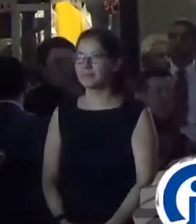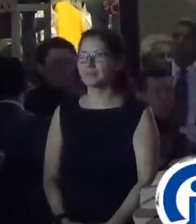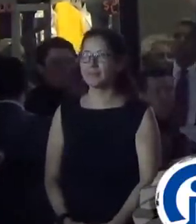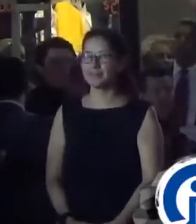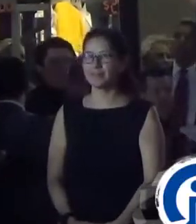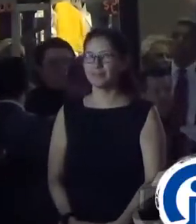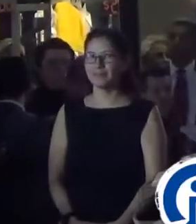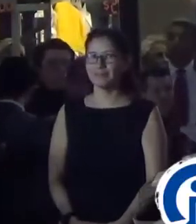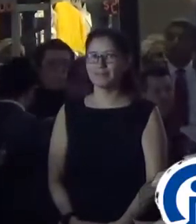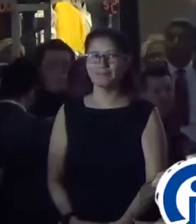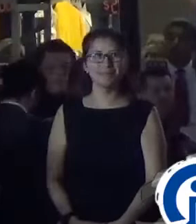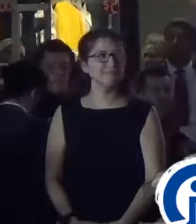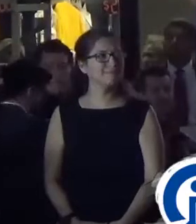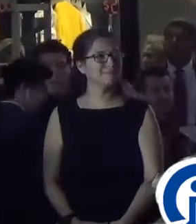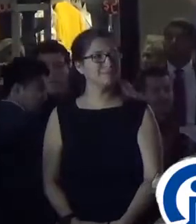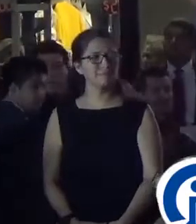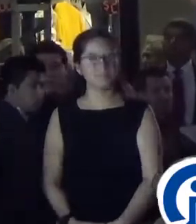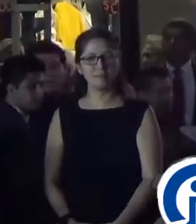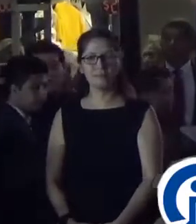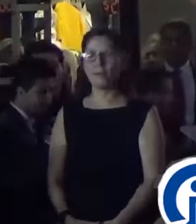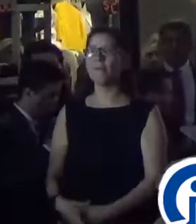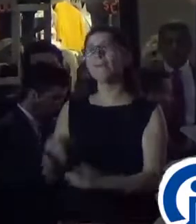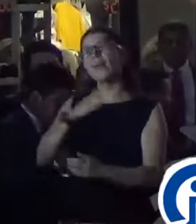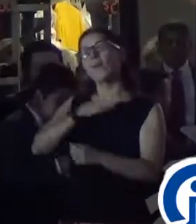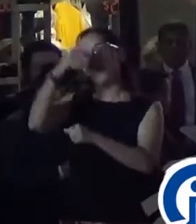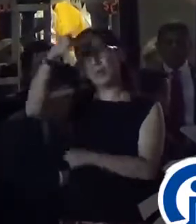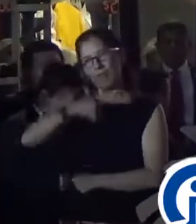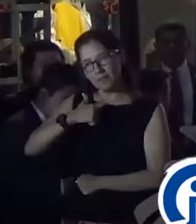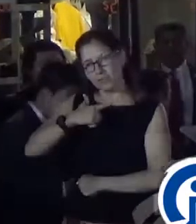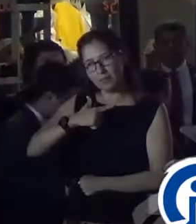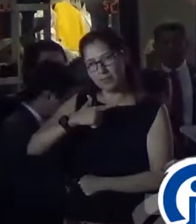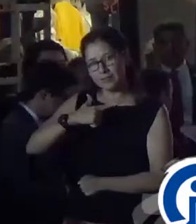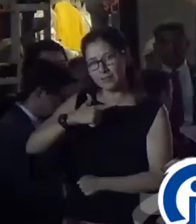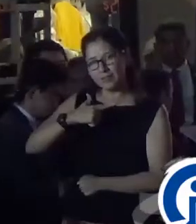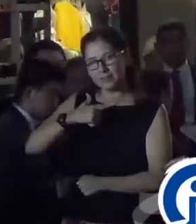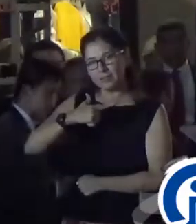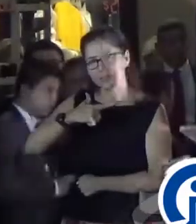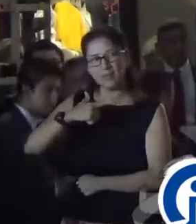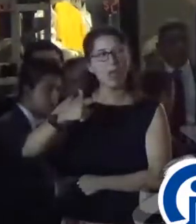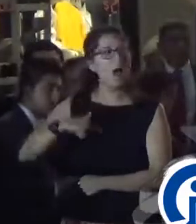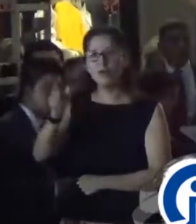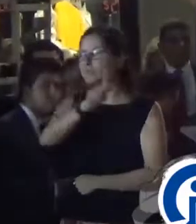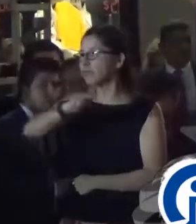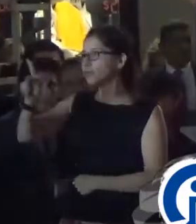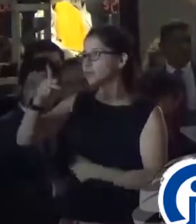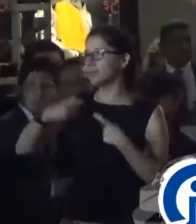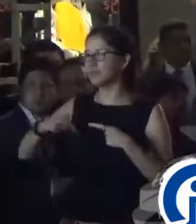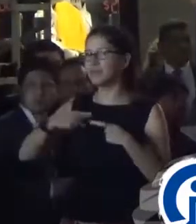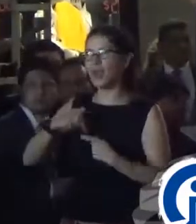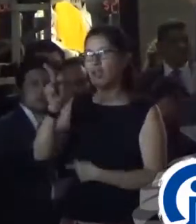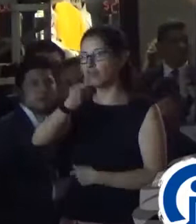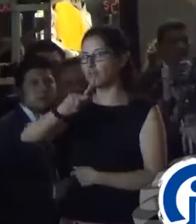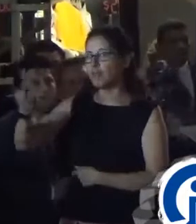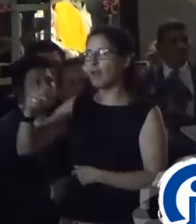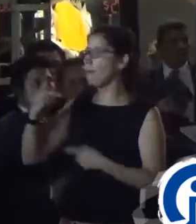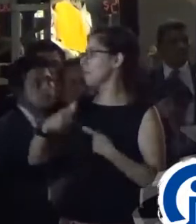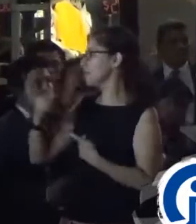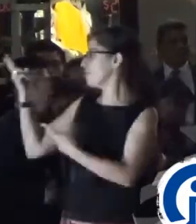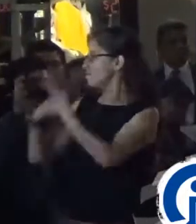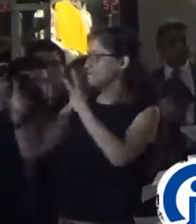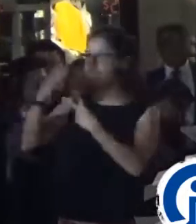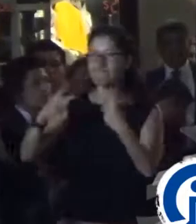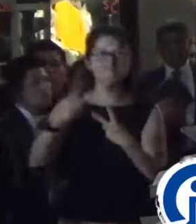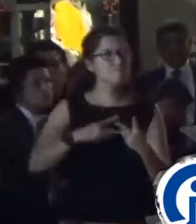de Comunicadores Potosinos. Este lunes, 19 horas, un poquito pasadita, el señor Javier Nava